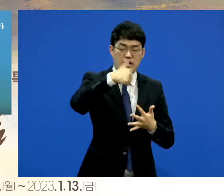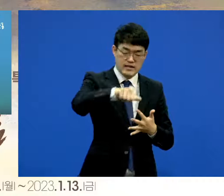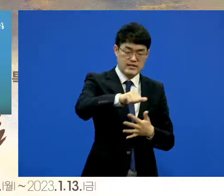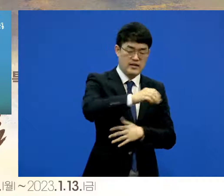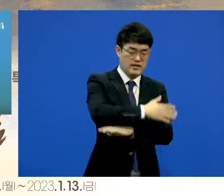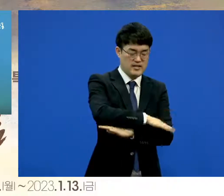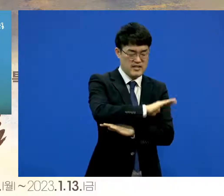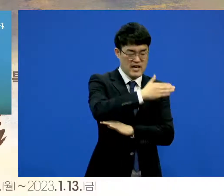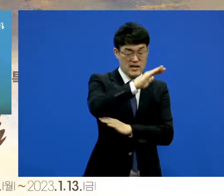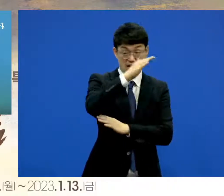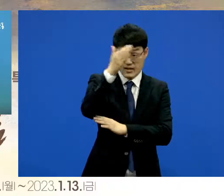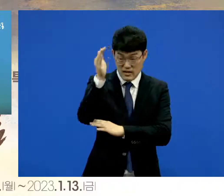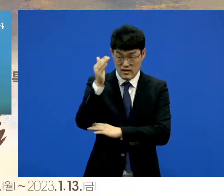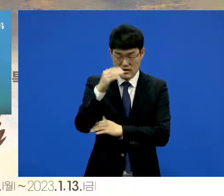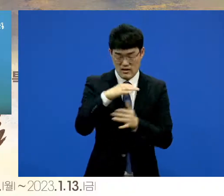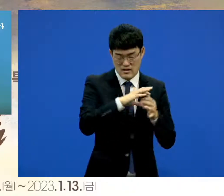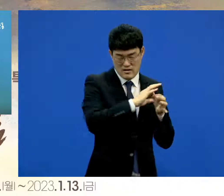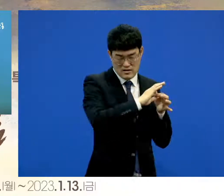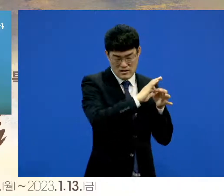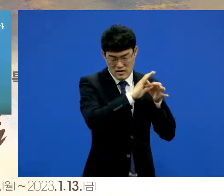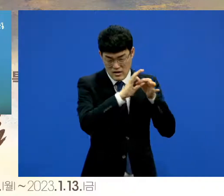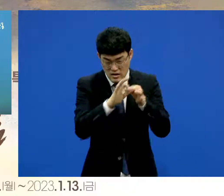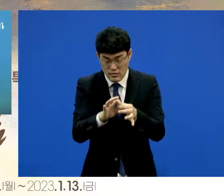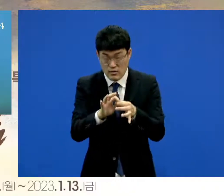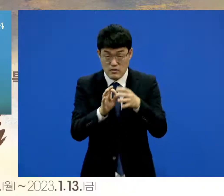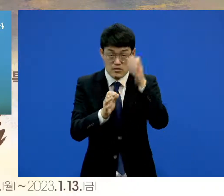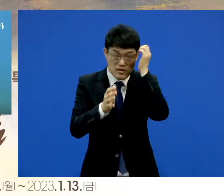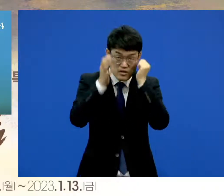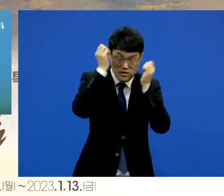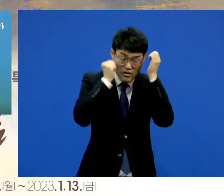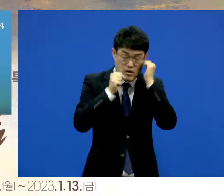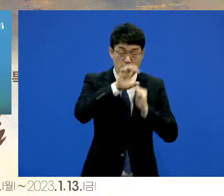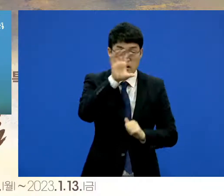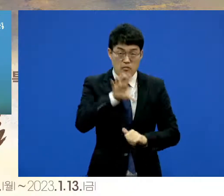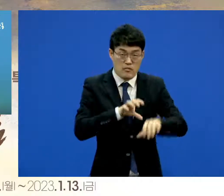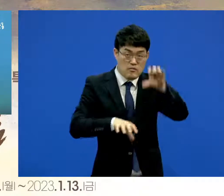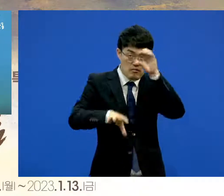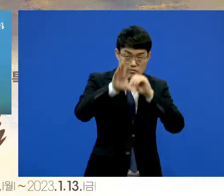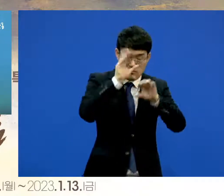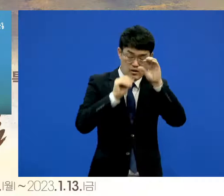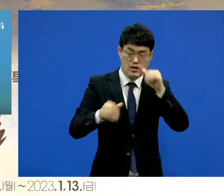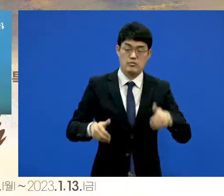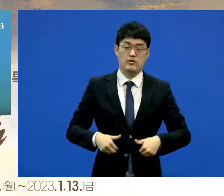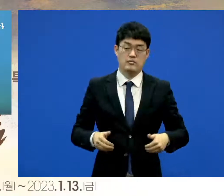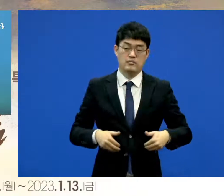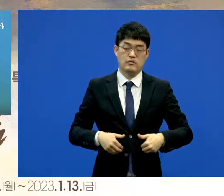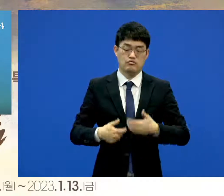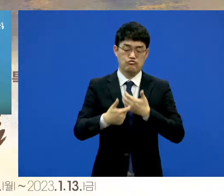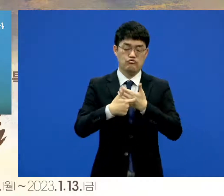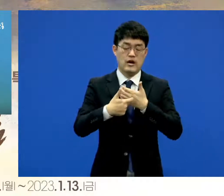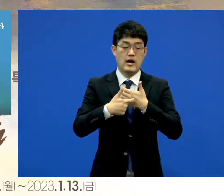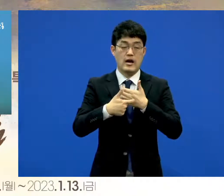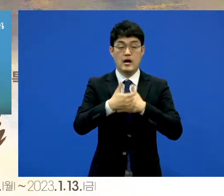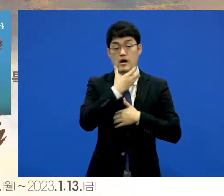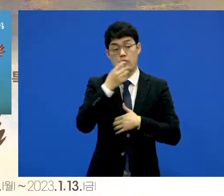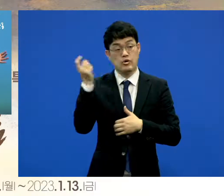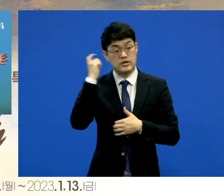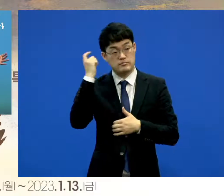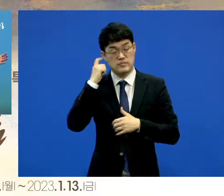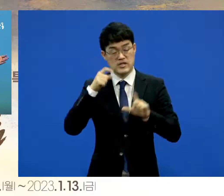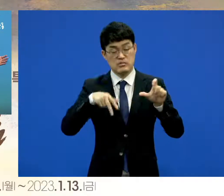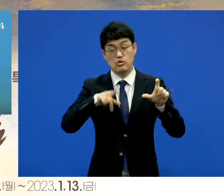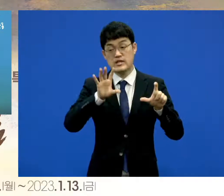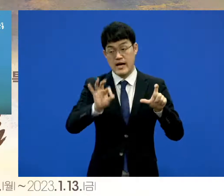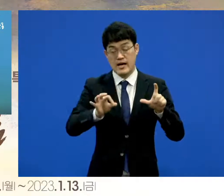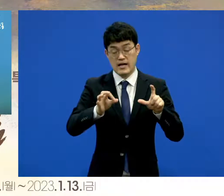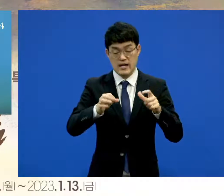되고 하나하나의 중요한 메시지들이 다 담겨있기 때문에 이 누가복음 탕자의 얘기는 창세기부터